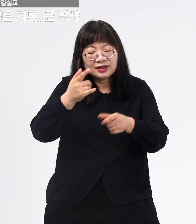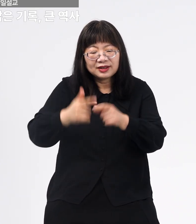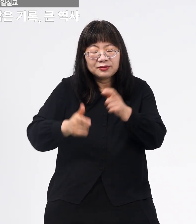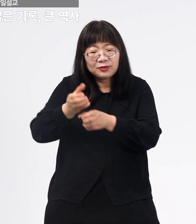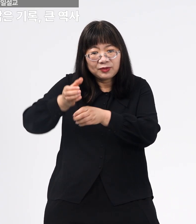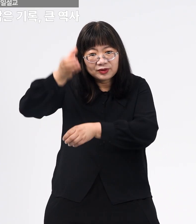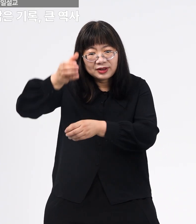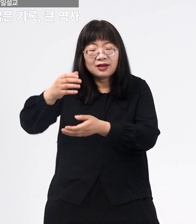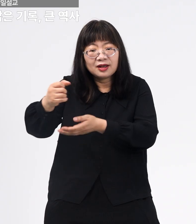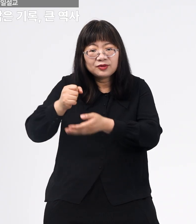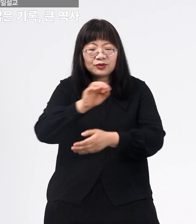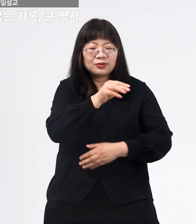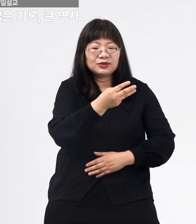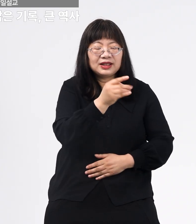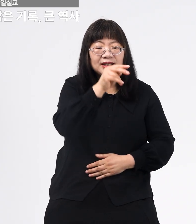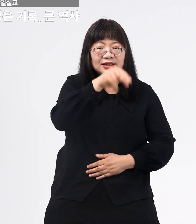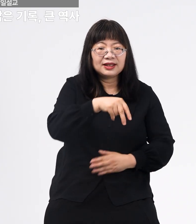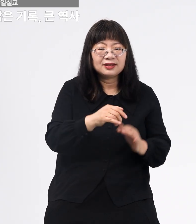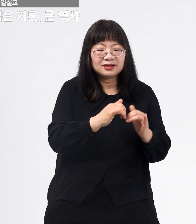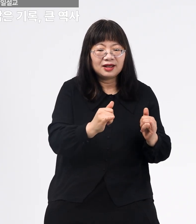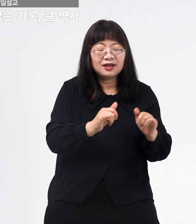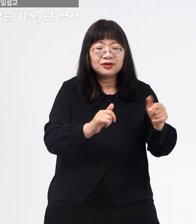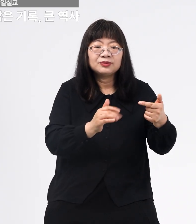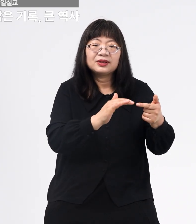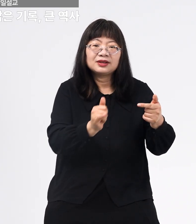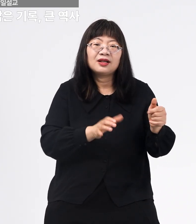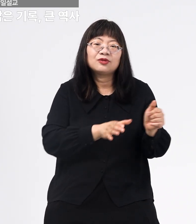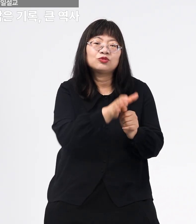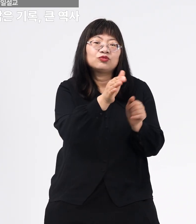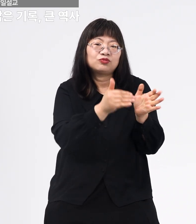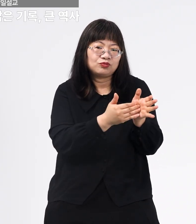사람 600명을 죽였고,